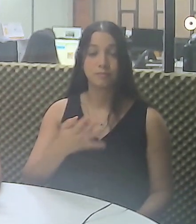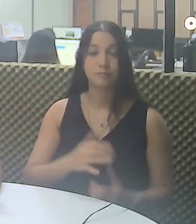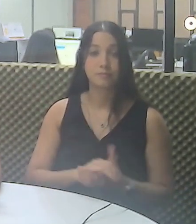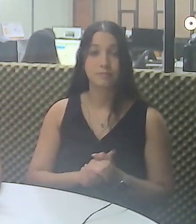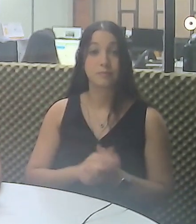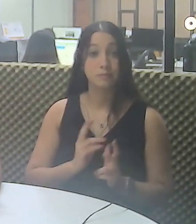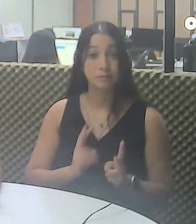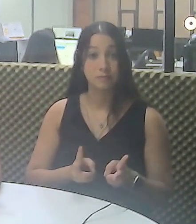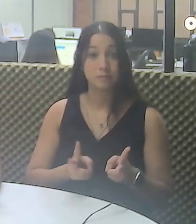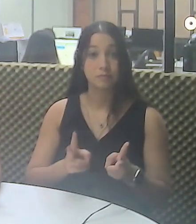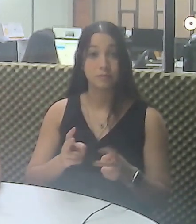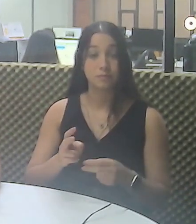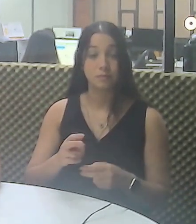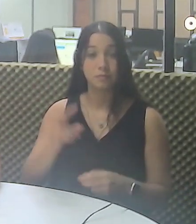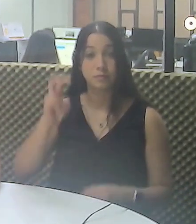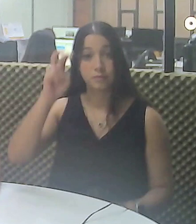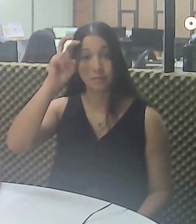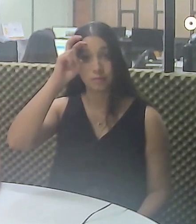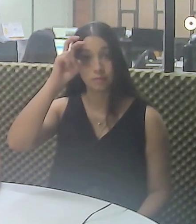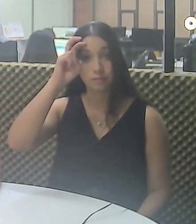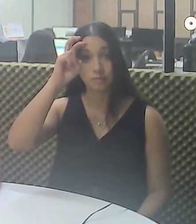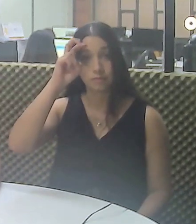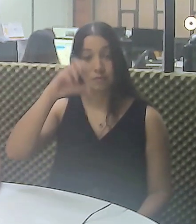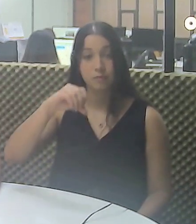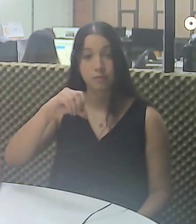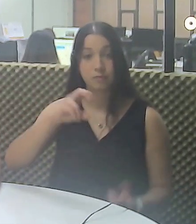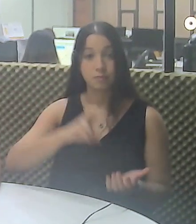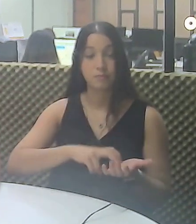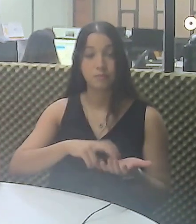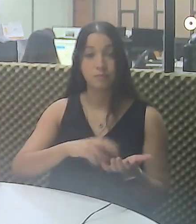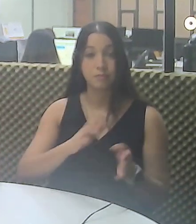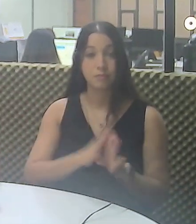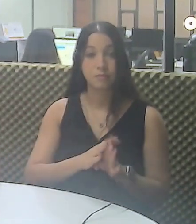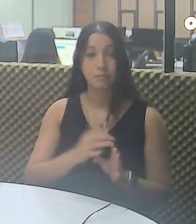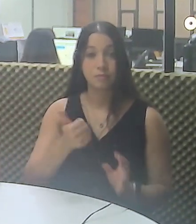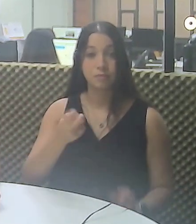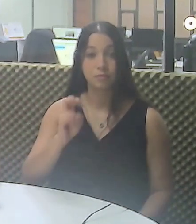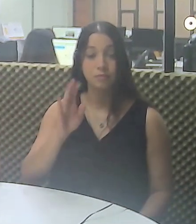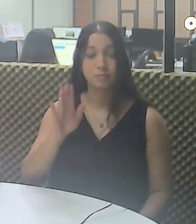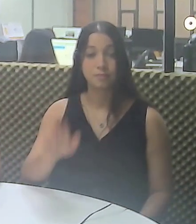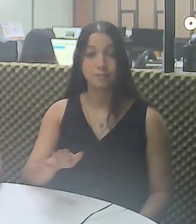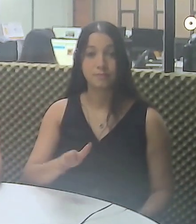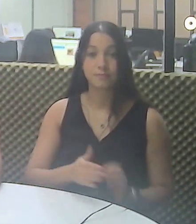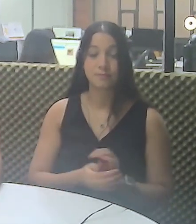34 3212-0614, sempre às quintas-feiras, das 9 da manhã às 3 da tarde.